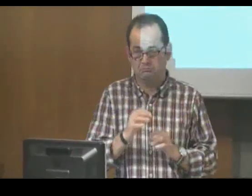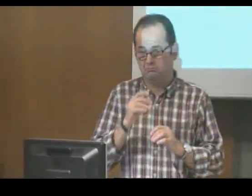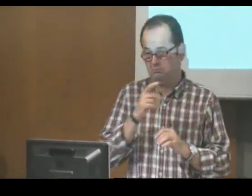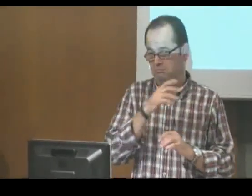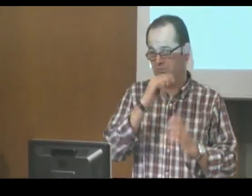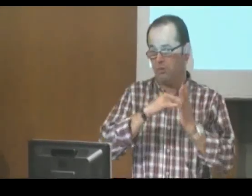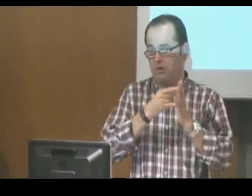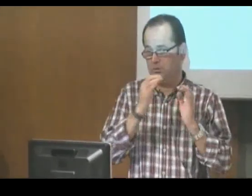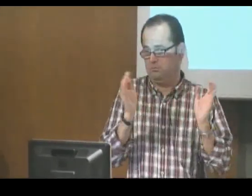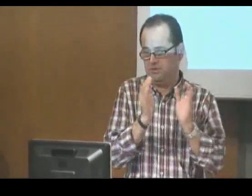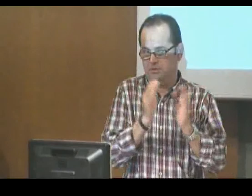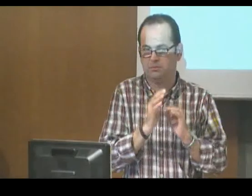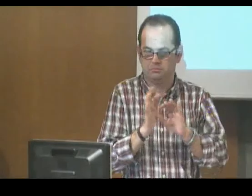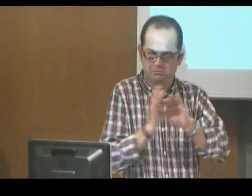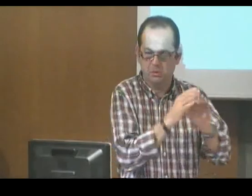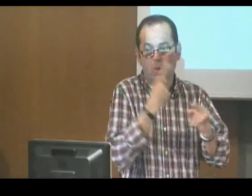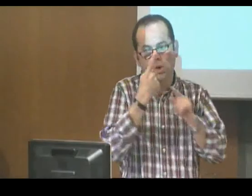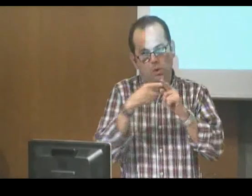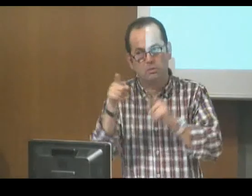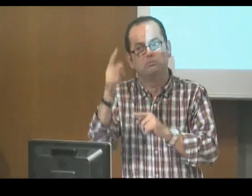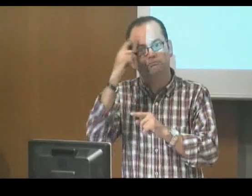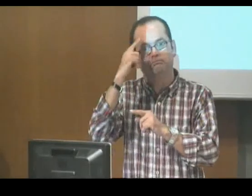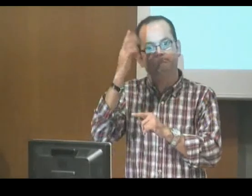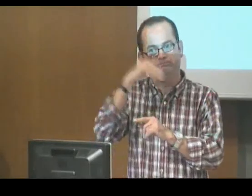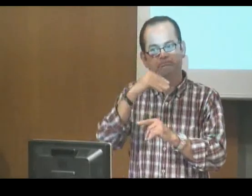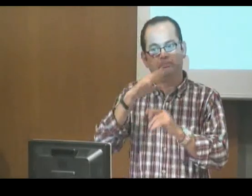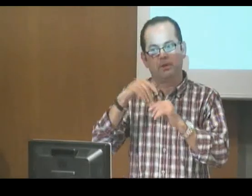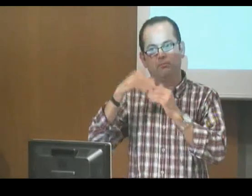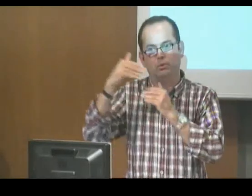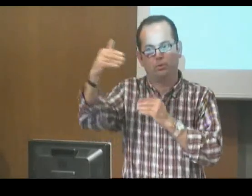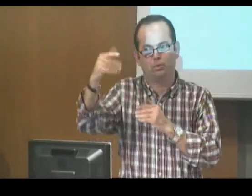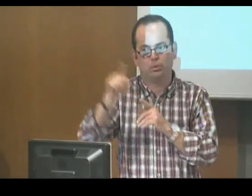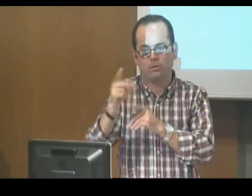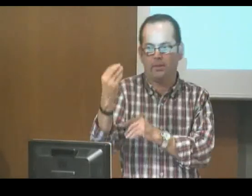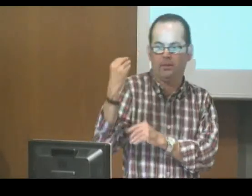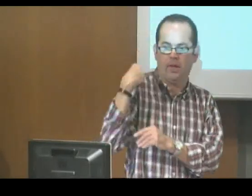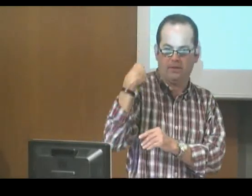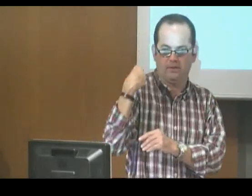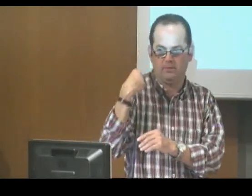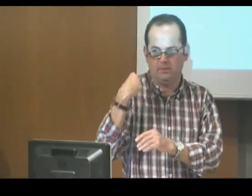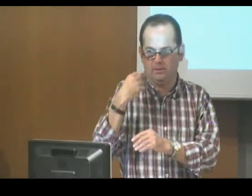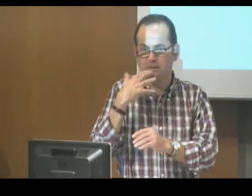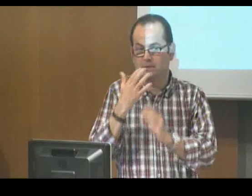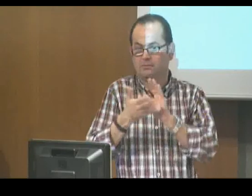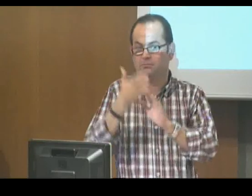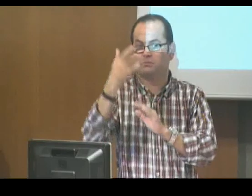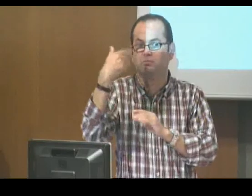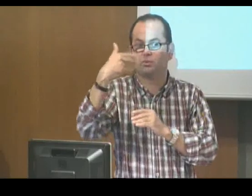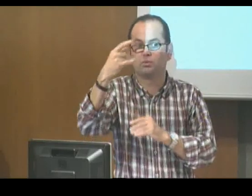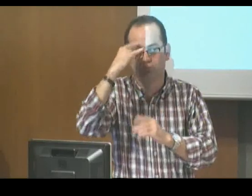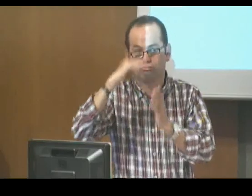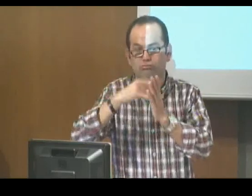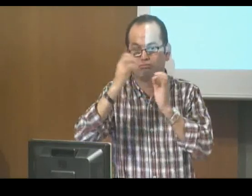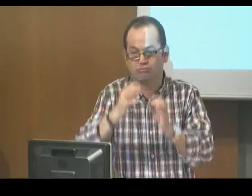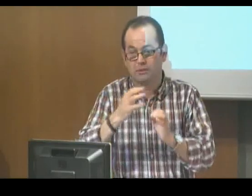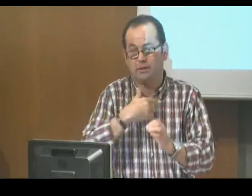Estic completament d'acord amb el que han comentat els meus companys. També és un projecte petit, tal com hem dit, però aquesta proposta m'ha fet pensar